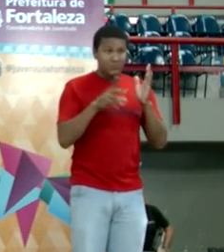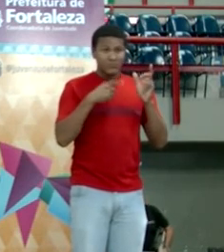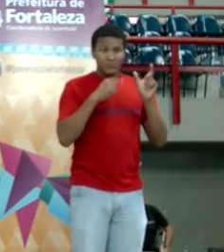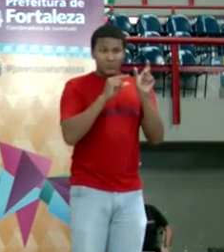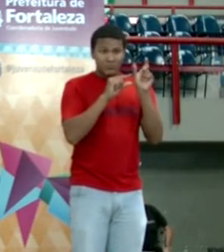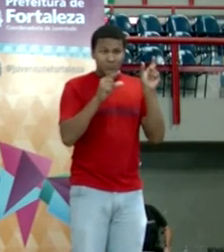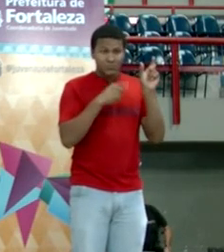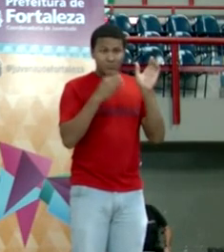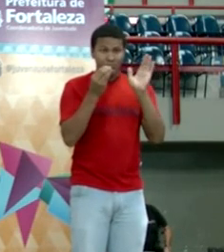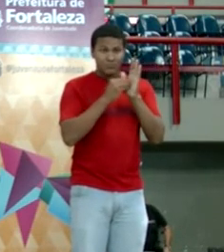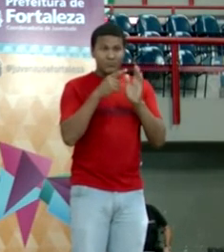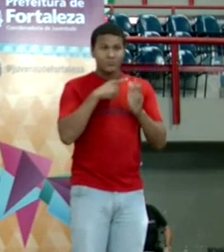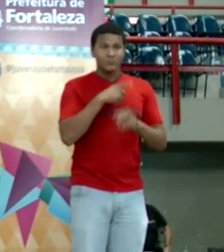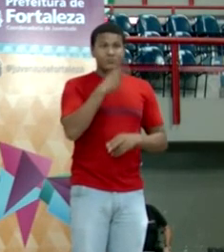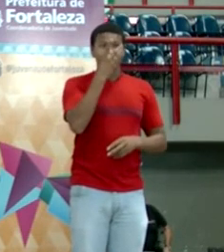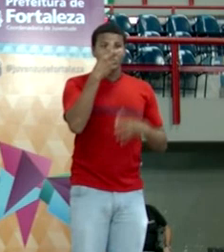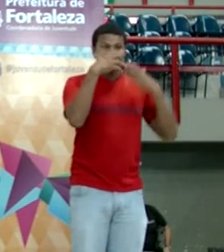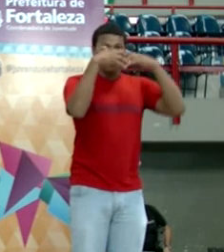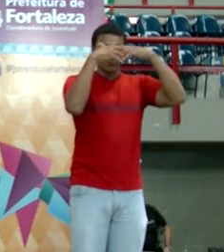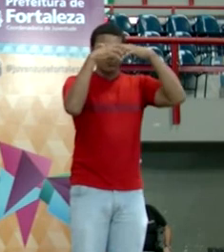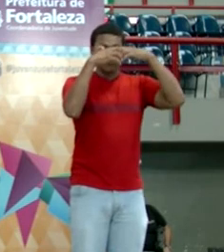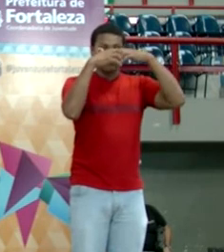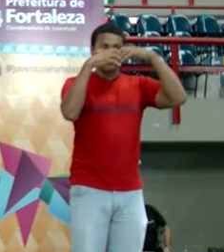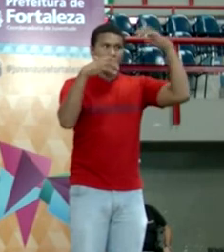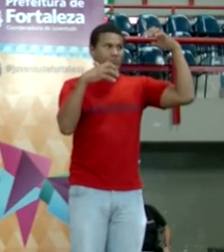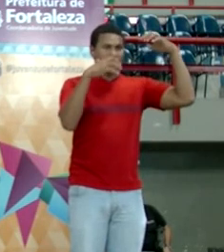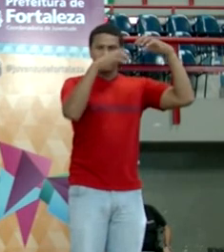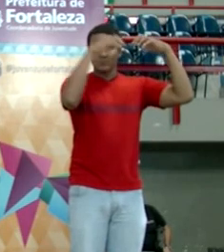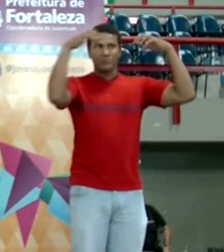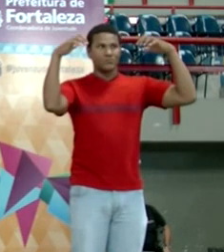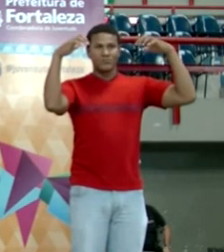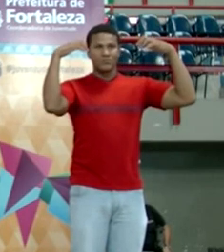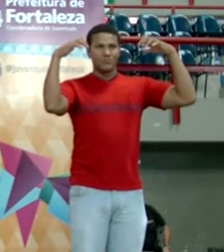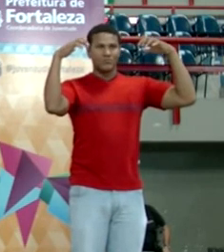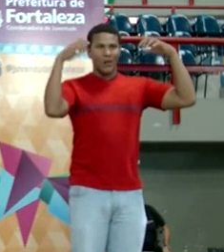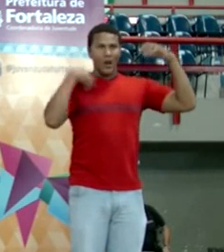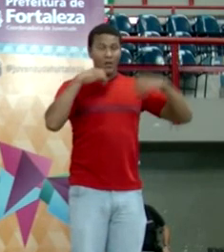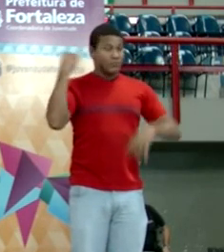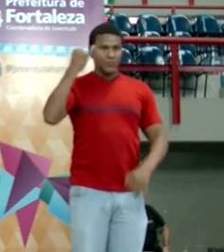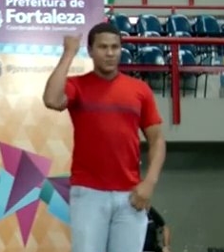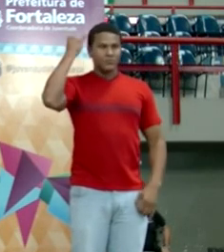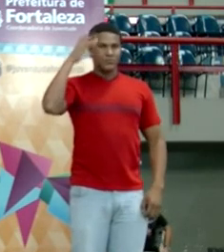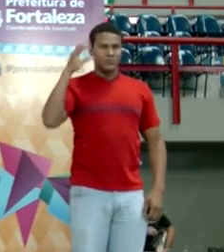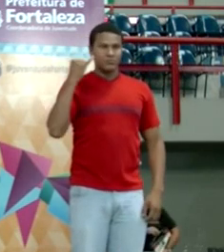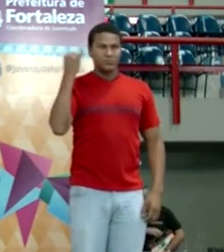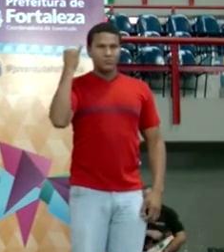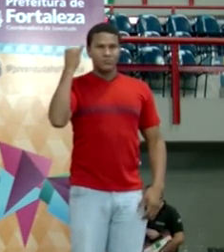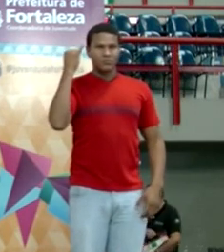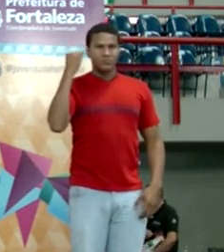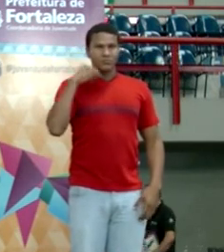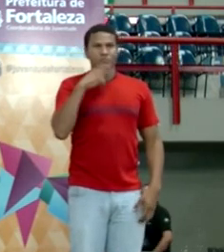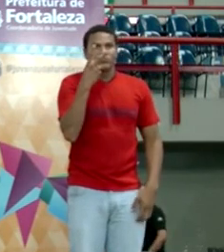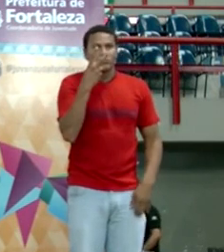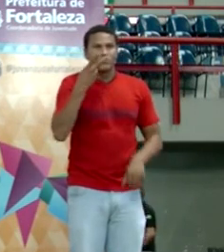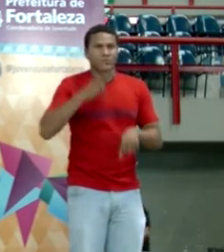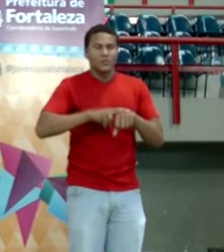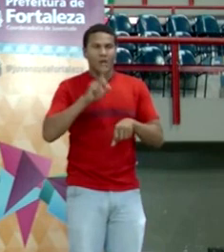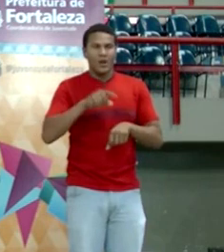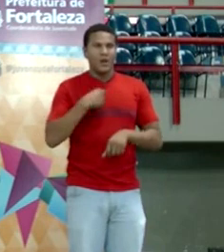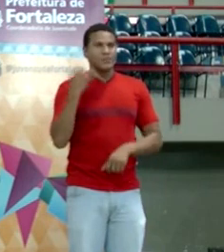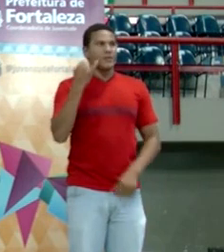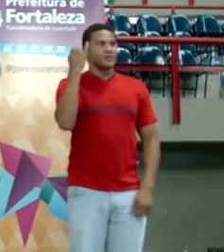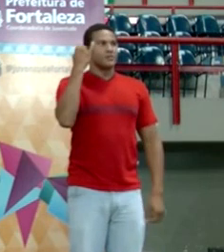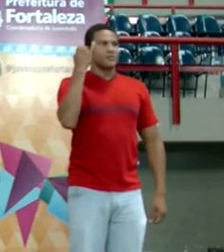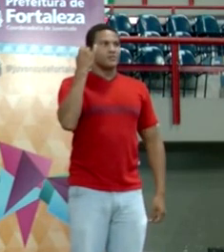usa duas áreas do seu cérebro. Na hora o seu cérebro já diz assim, ó, é importante. Você fez duas vezes a mesma coisa.